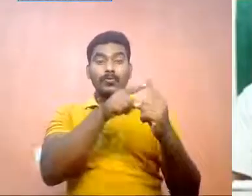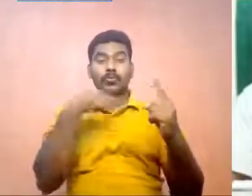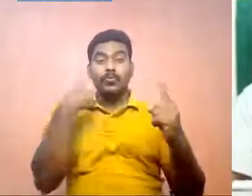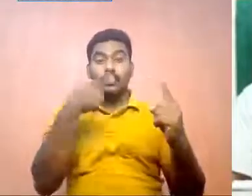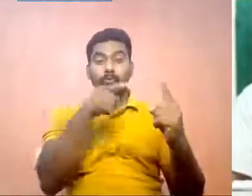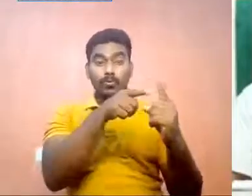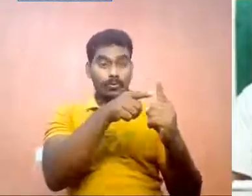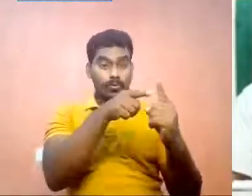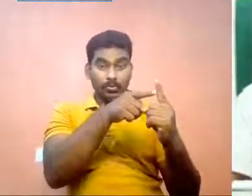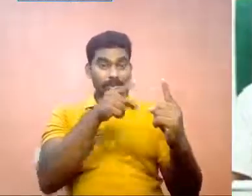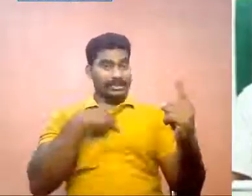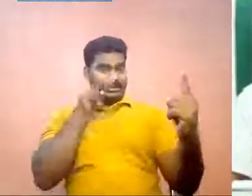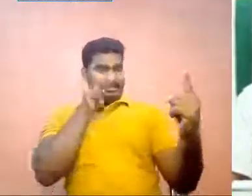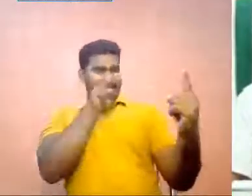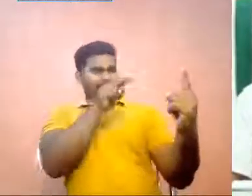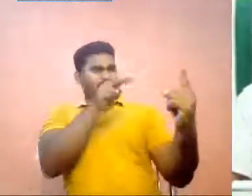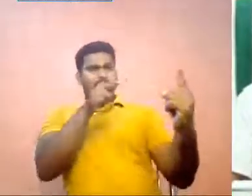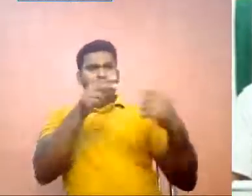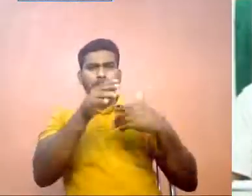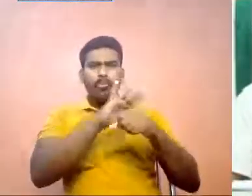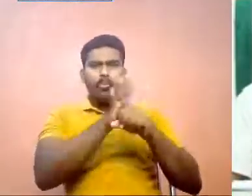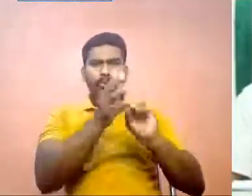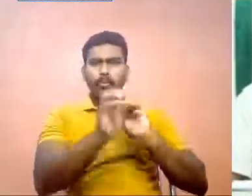ഇപ്പം കാണുമ്പം രോഗബാധയില്ലാത്തവരാകാം.